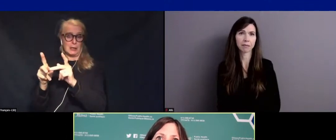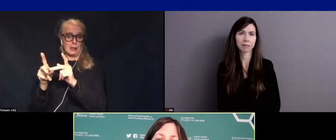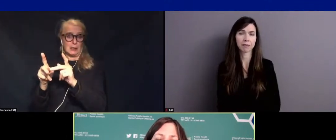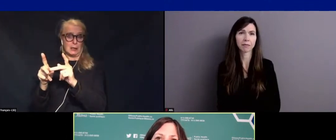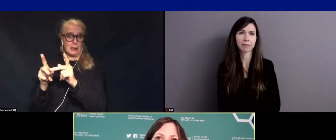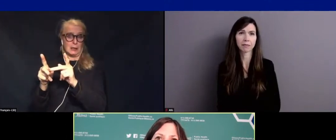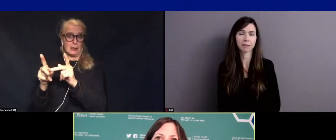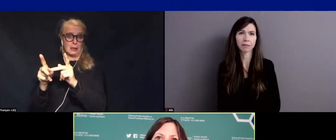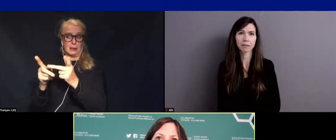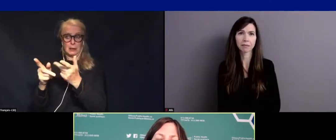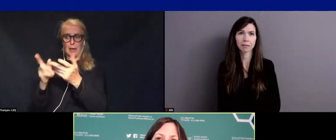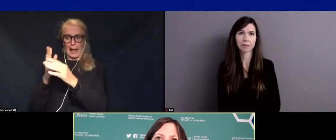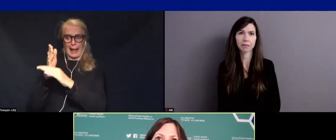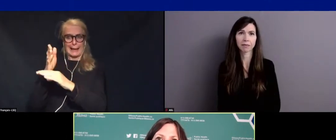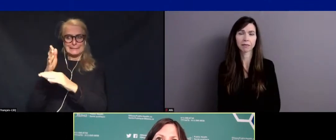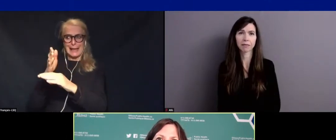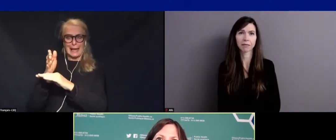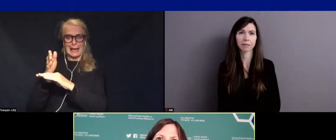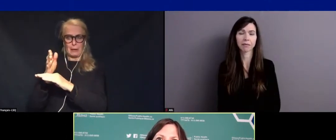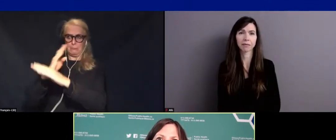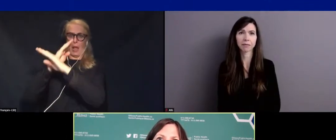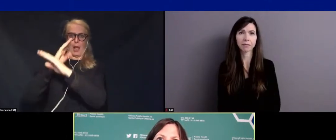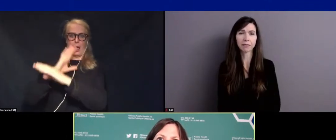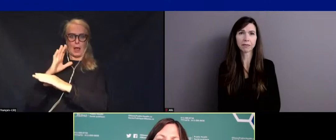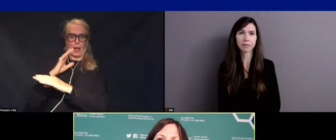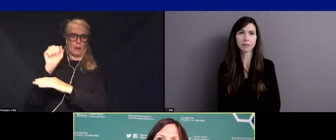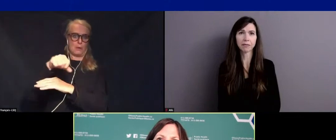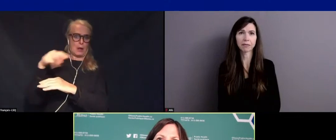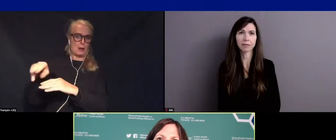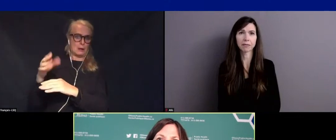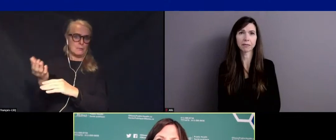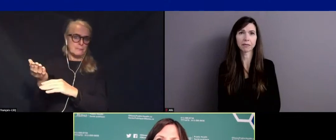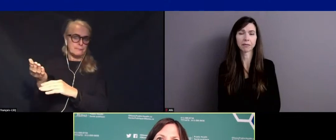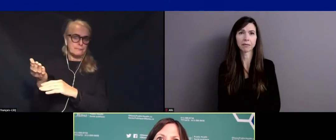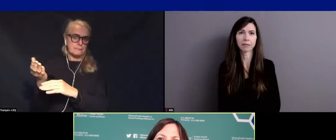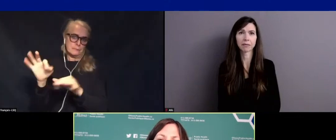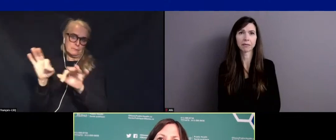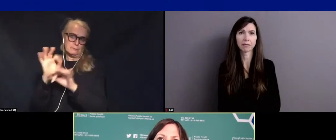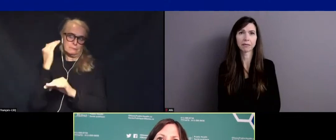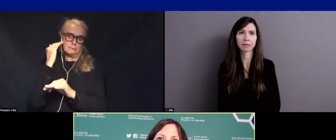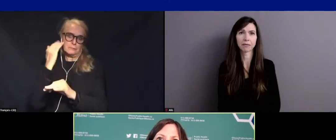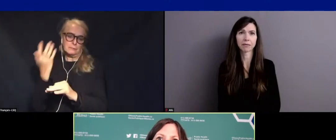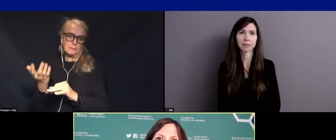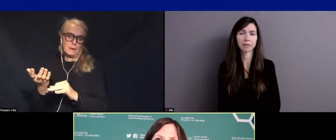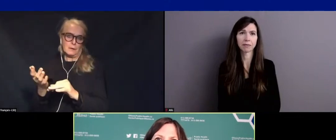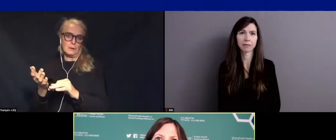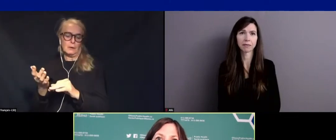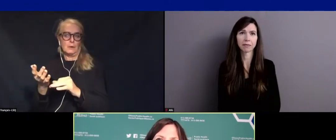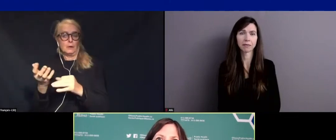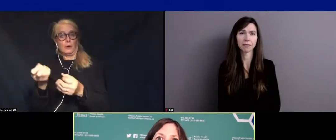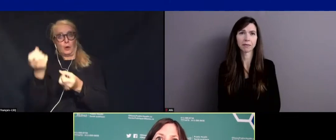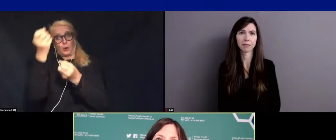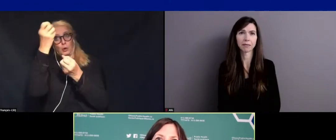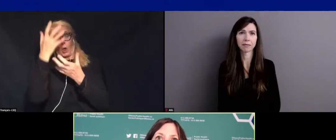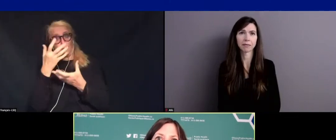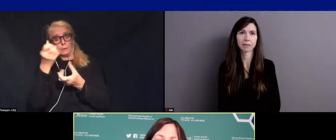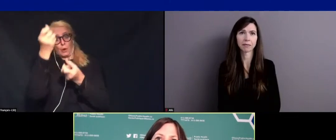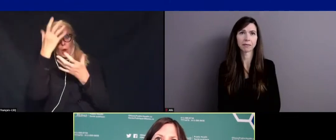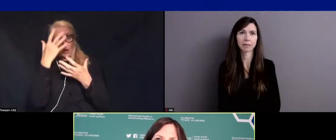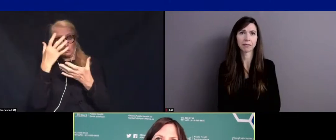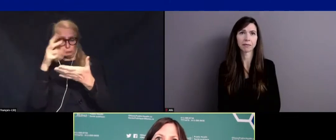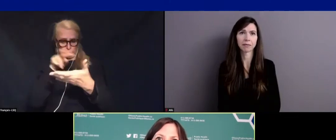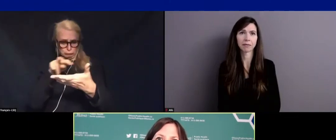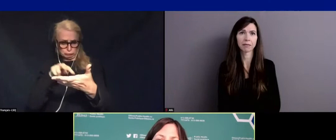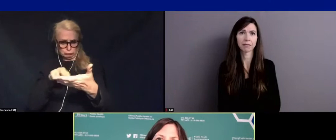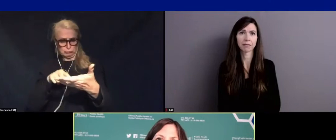au accès. Et notre donnée démontre que peut-être il y a